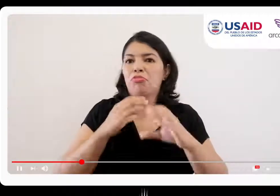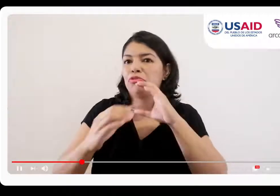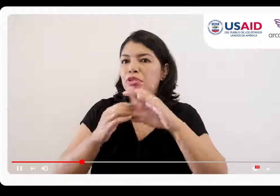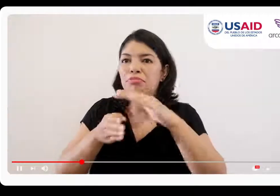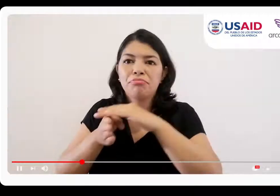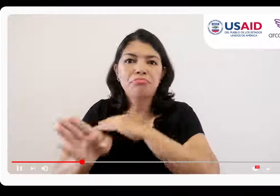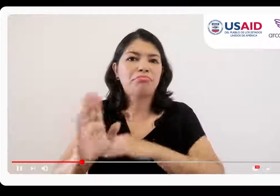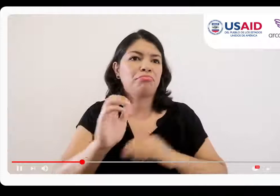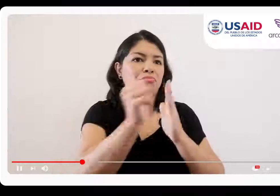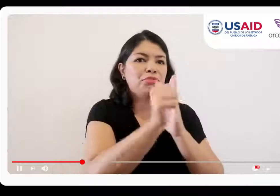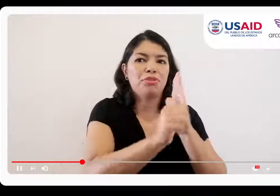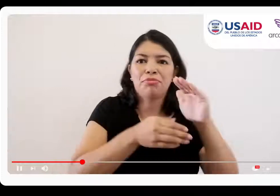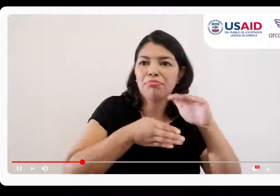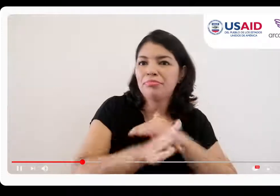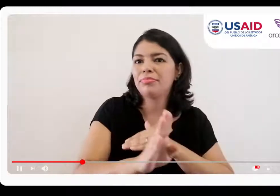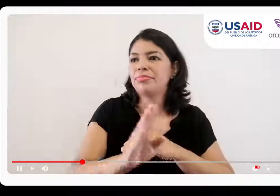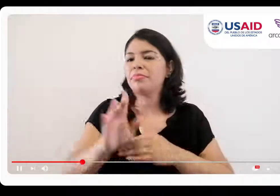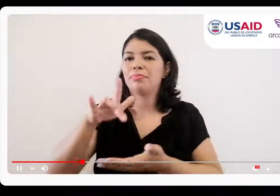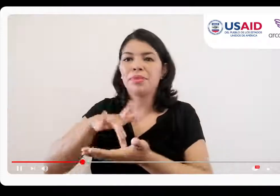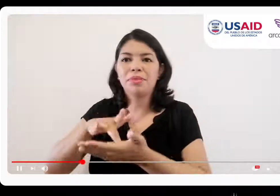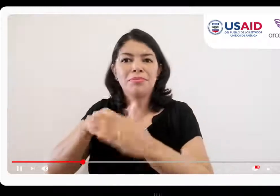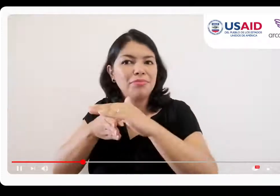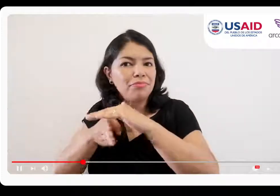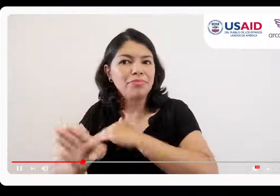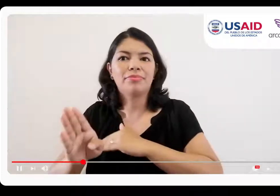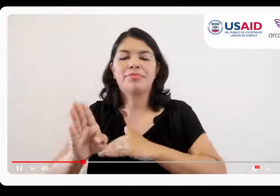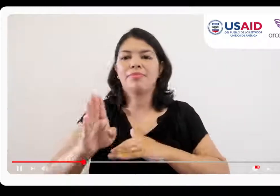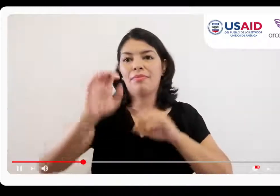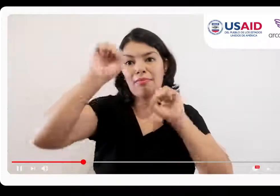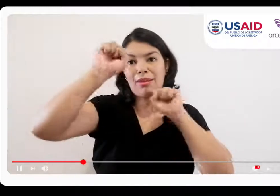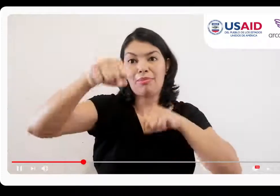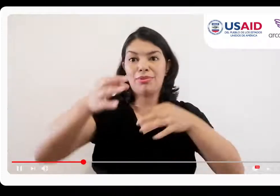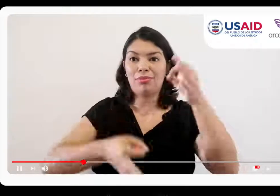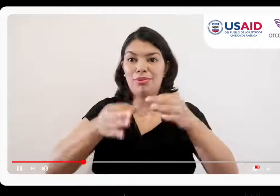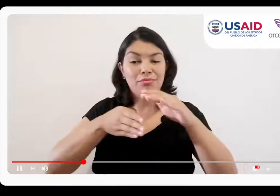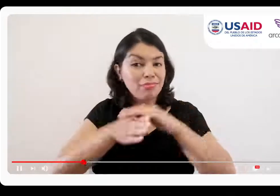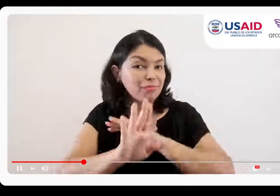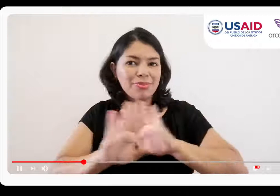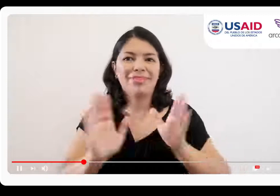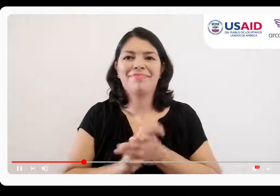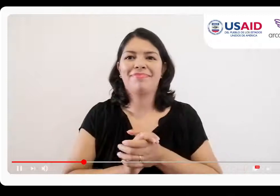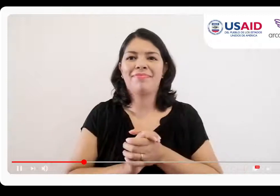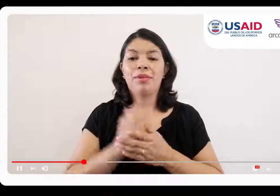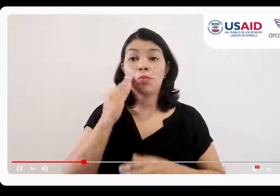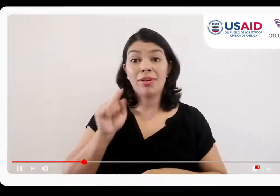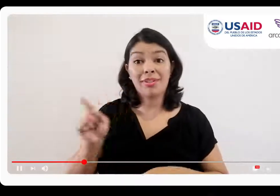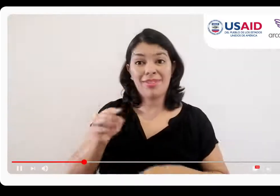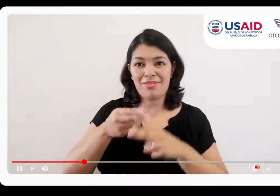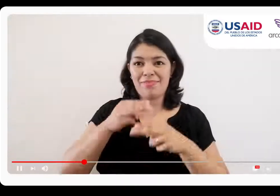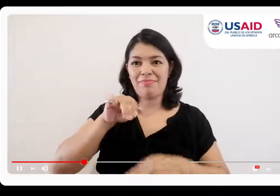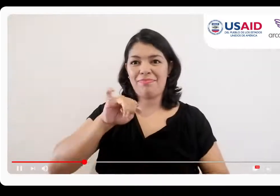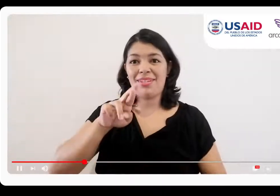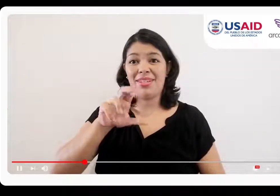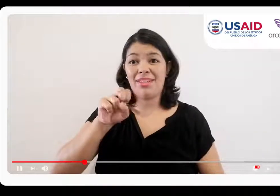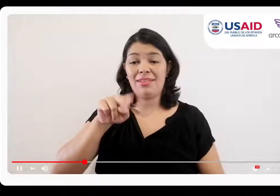de los mecanismos de comunicación, a la participación, a la capacidad jurídica. Miriam Toro es la representante de